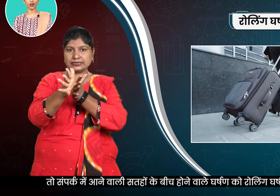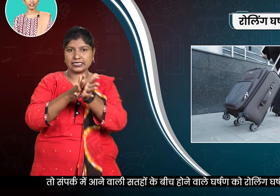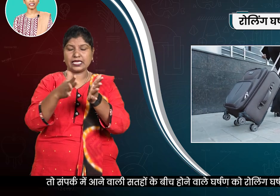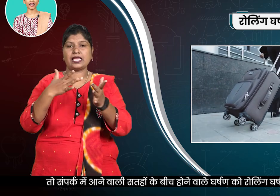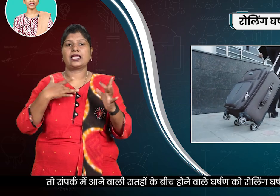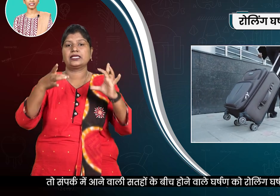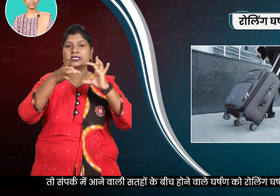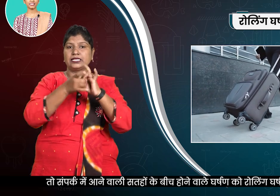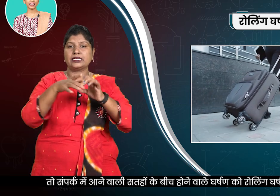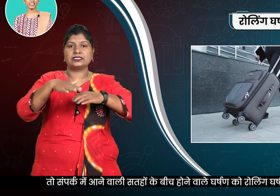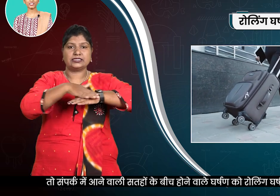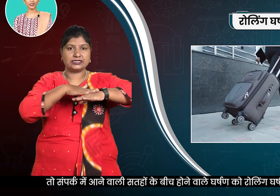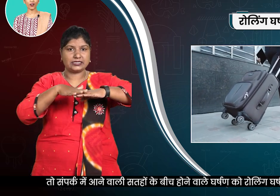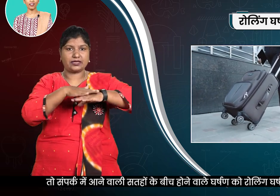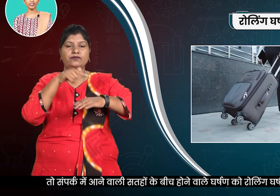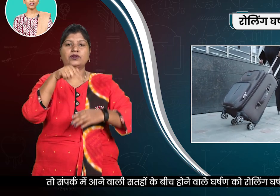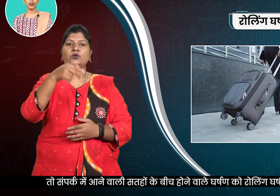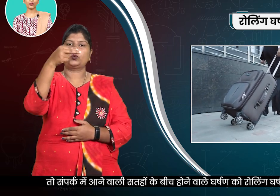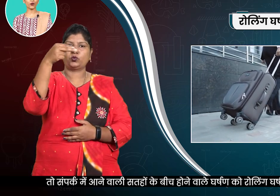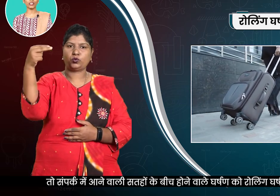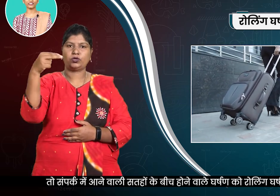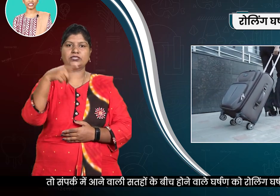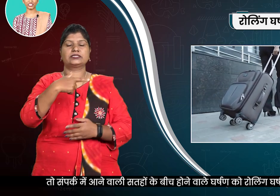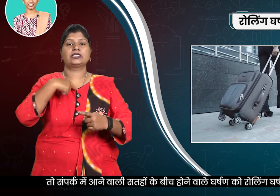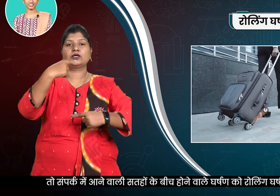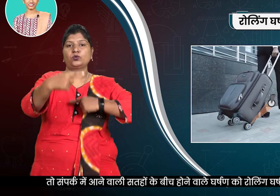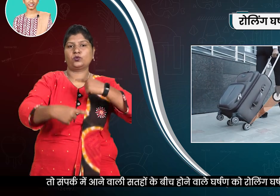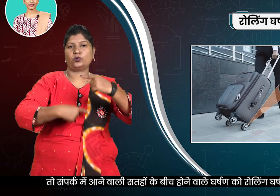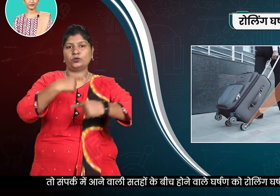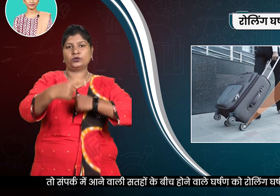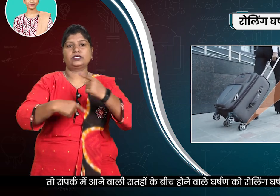घर्शन को रोलिंग घर्शन कहते है